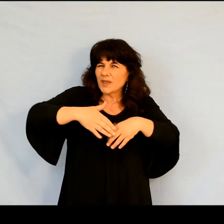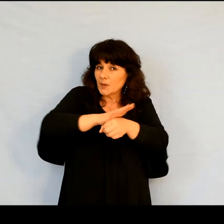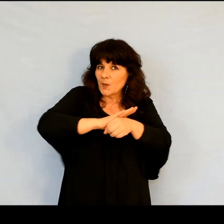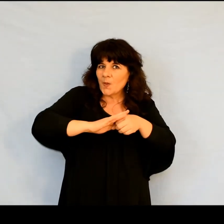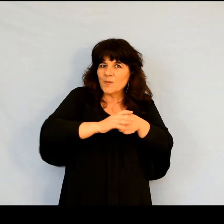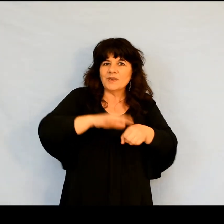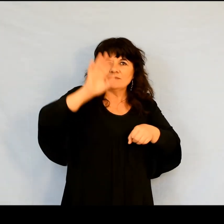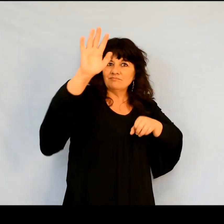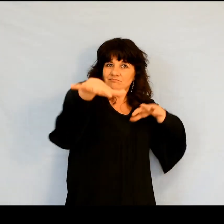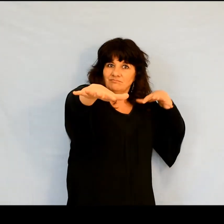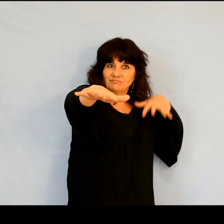se rencontrer.